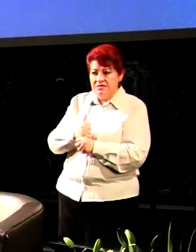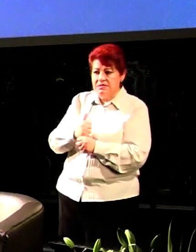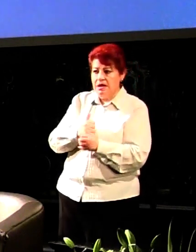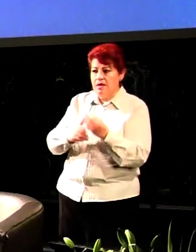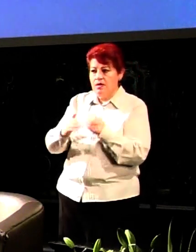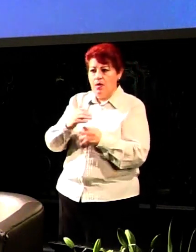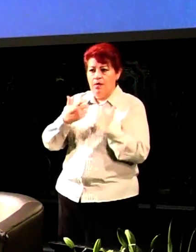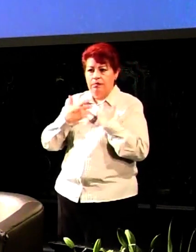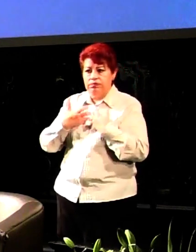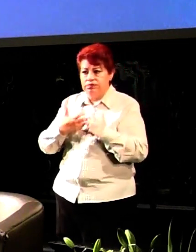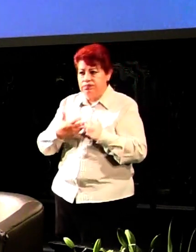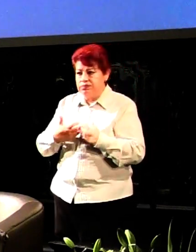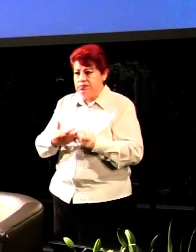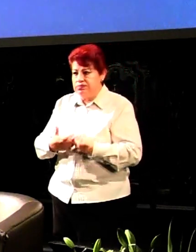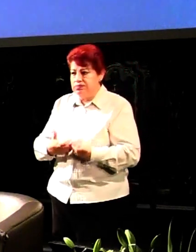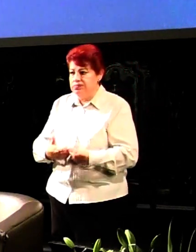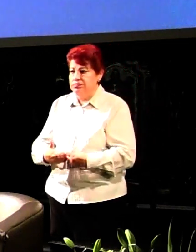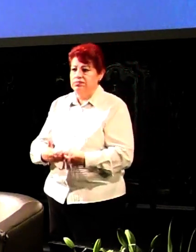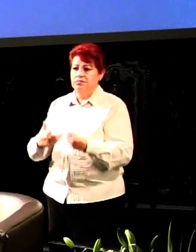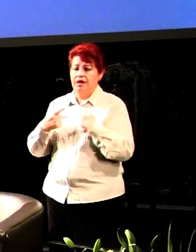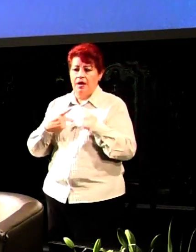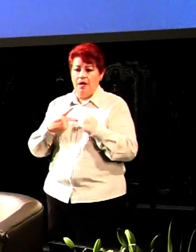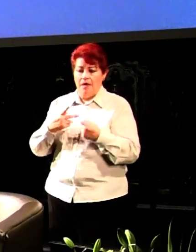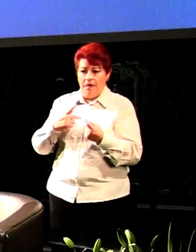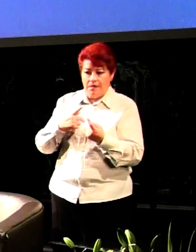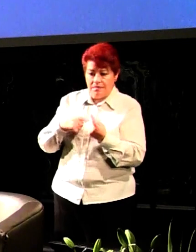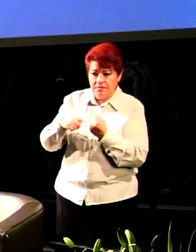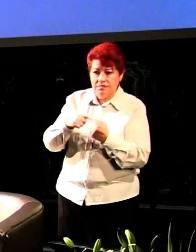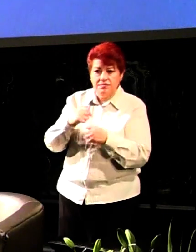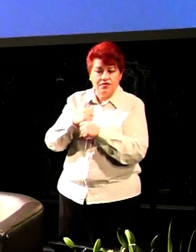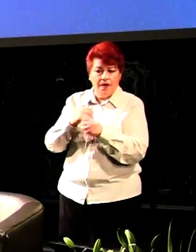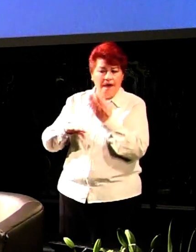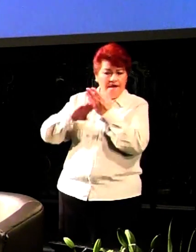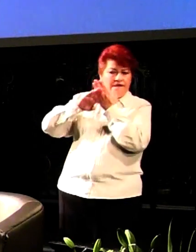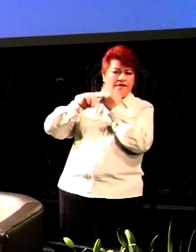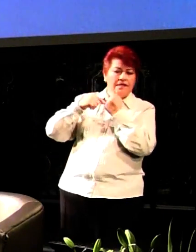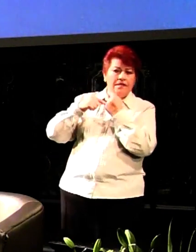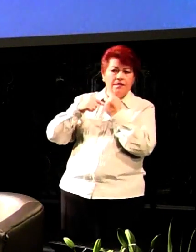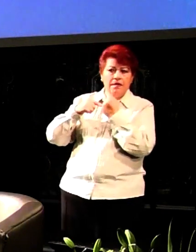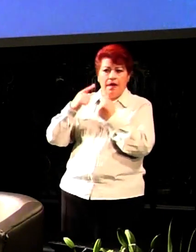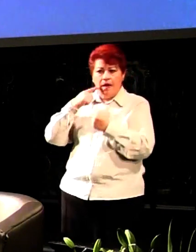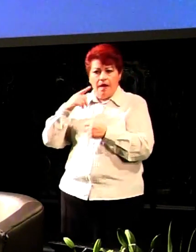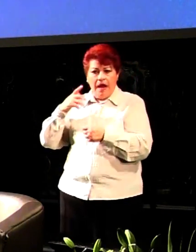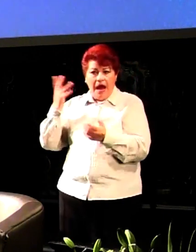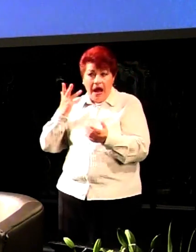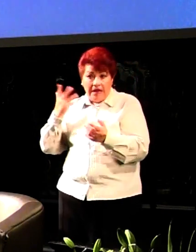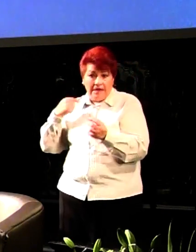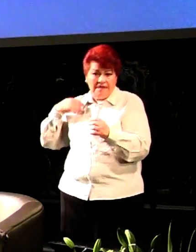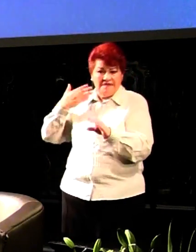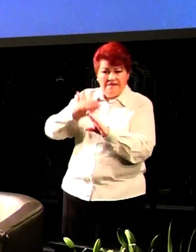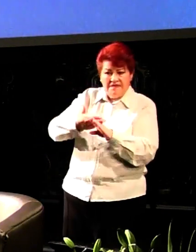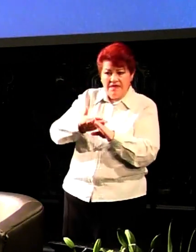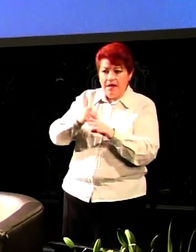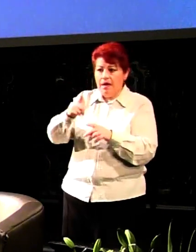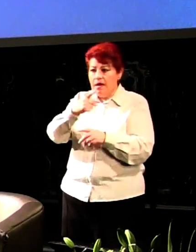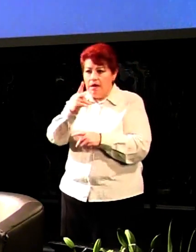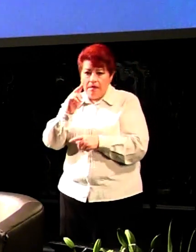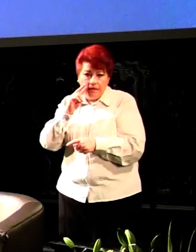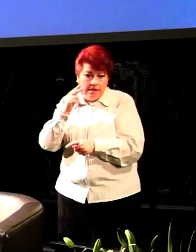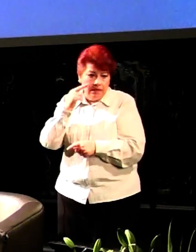todos los participantes, en el que lo sufre, en el que lo perpetúa y en el que lo